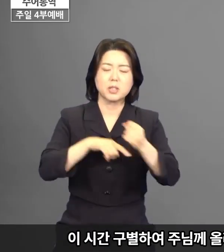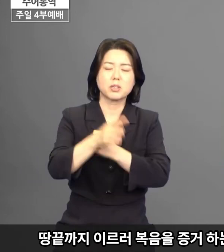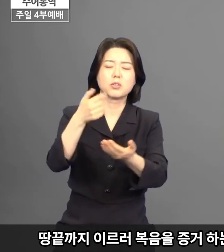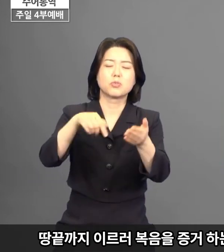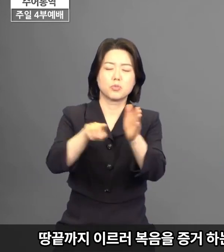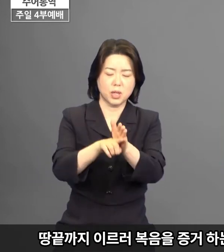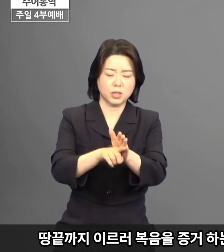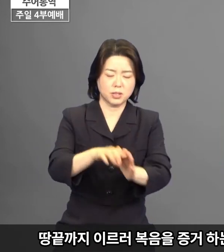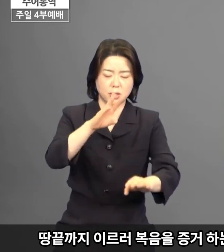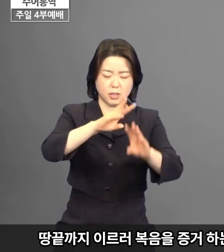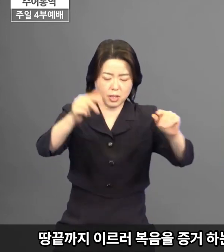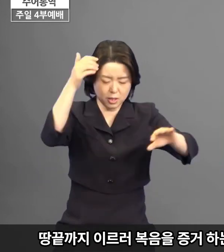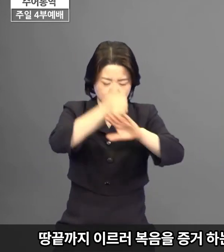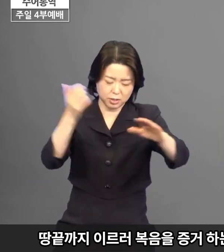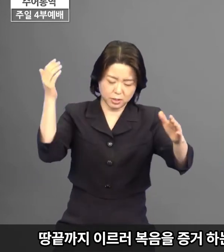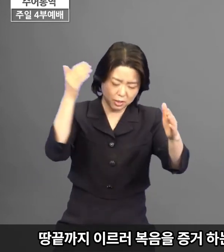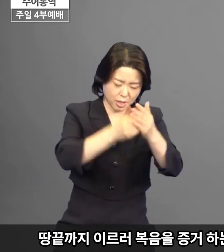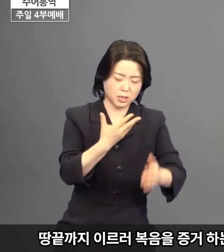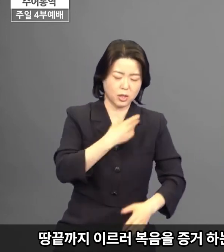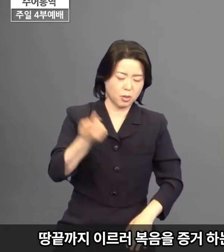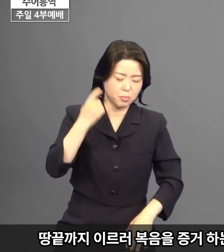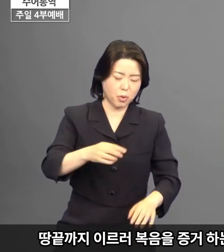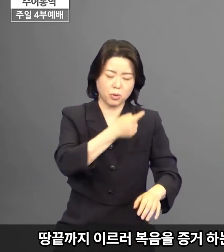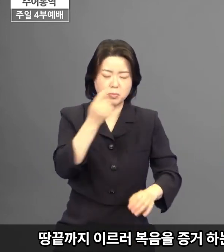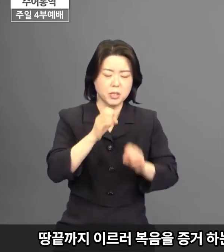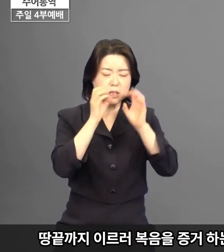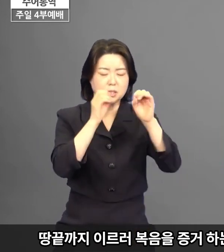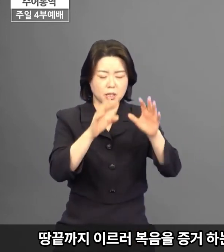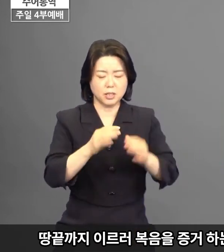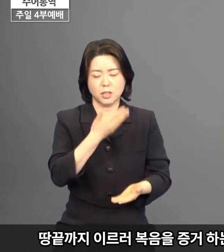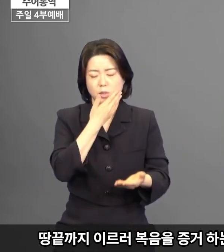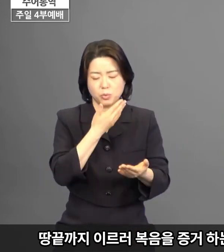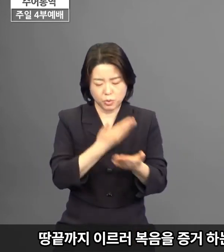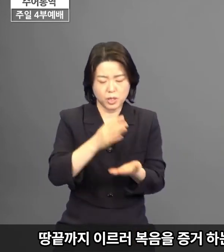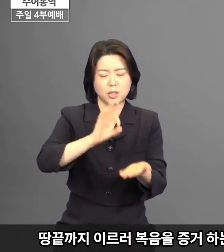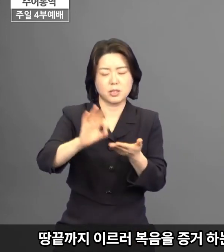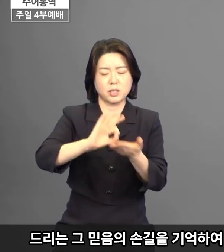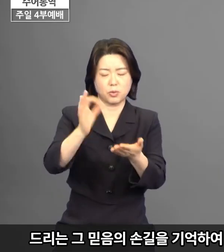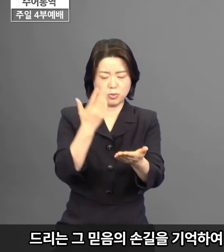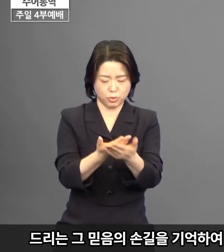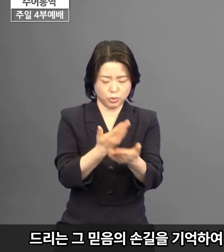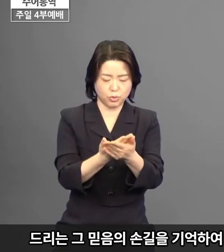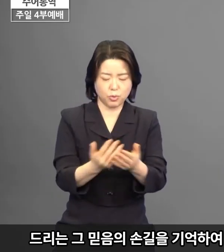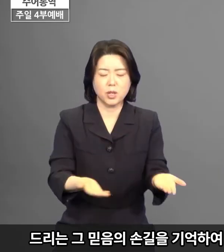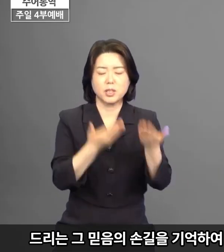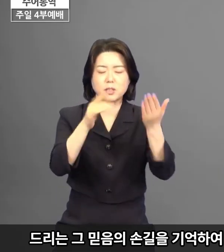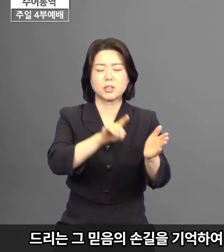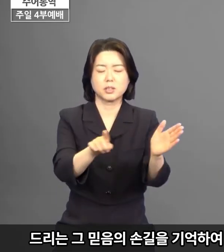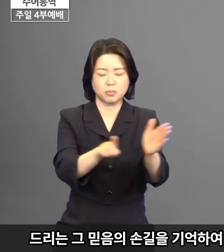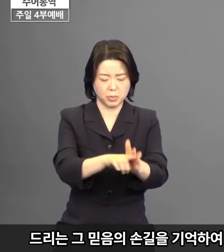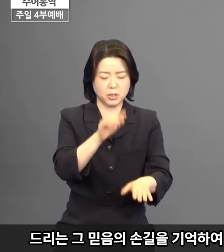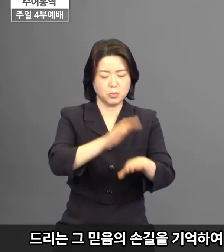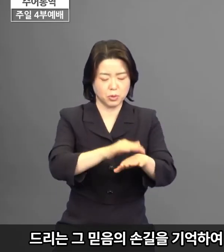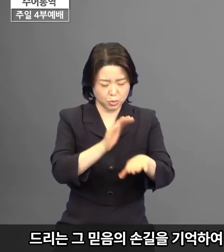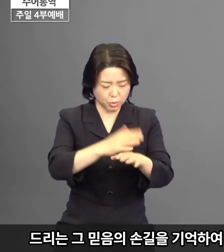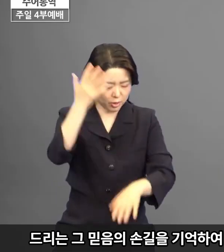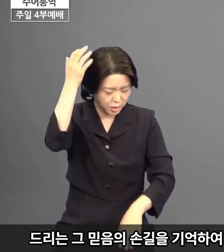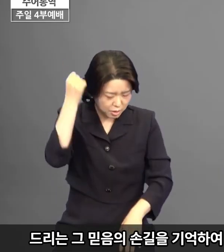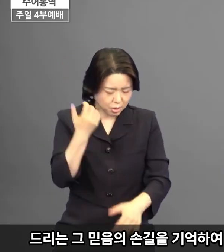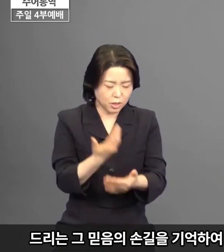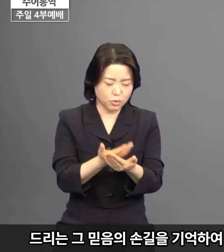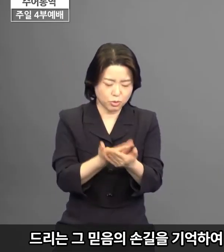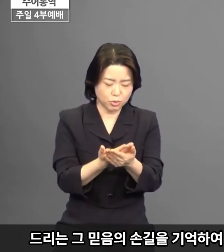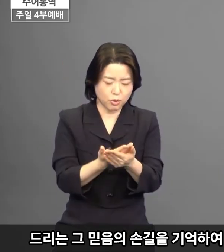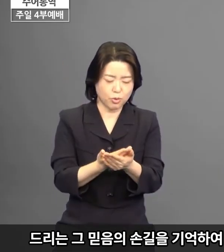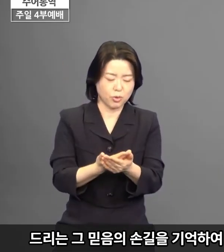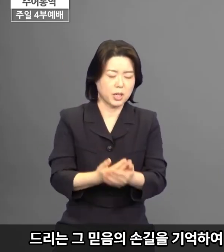위하여 땅끝까지 이르러 복음을 증거하는 일에 귀하게 쓰임받게 하여 주시고 드리는 그 믿음의 손길을 기억하여 주셔서